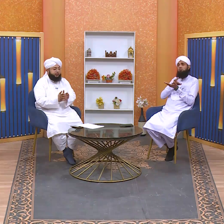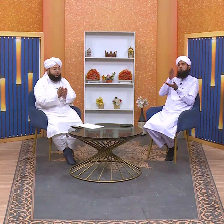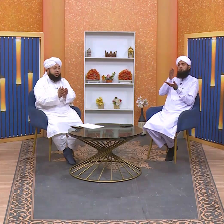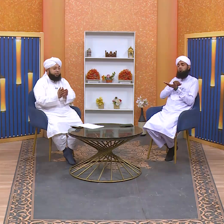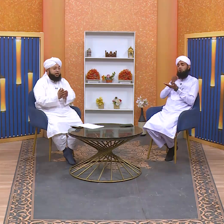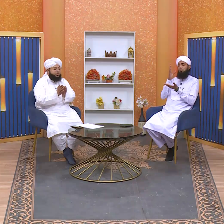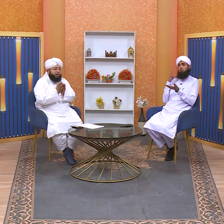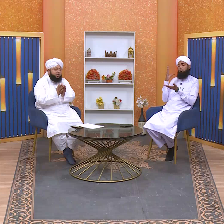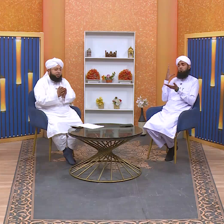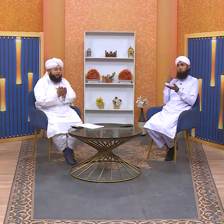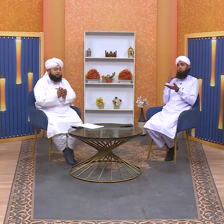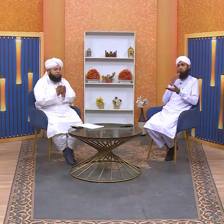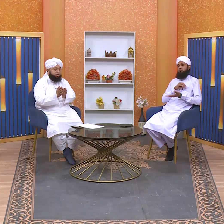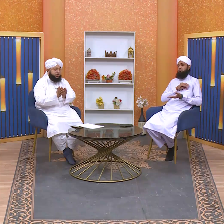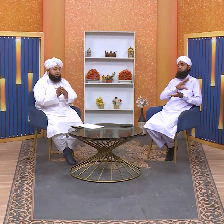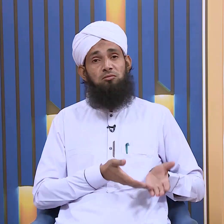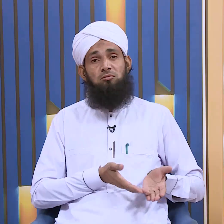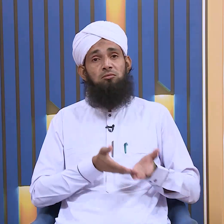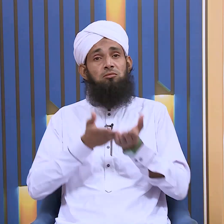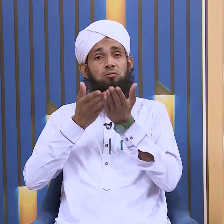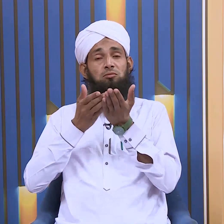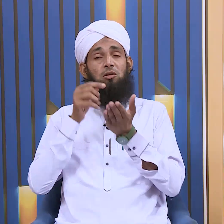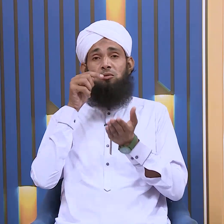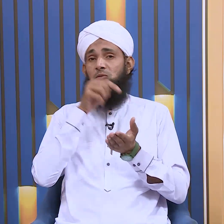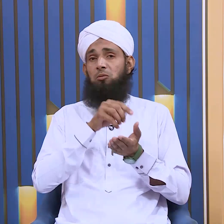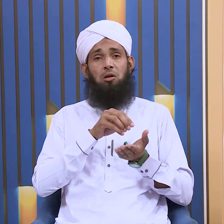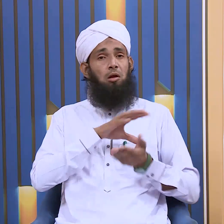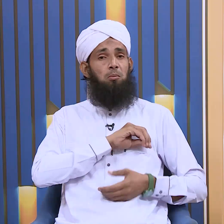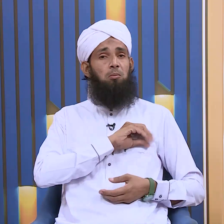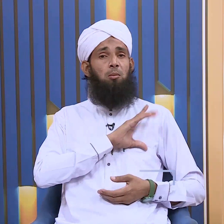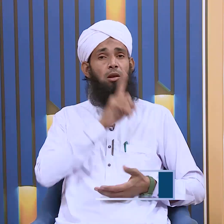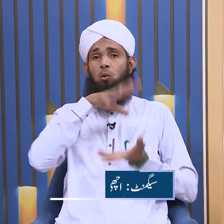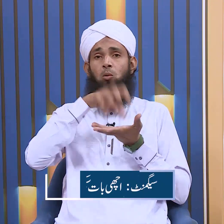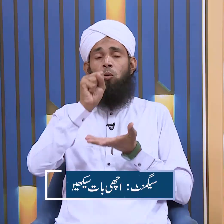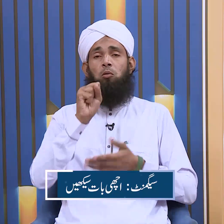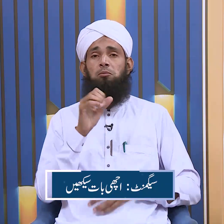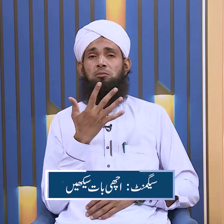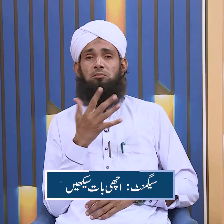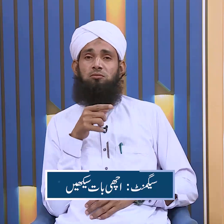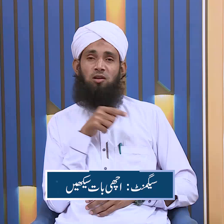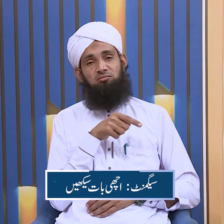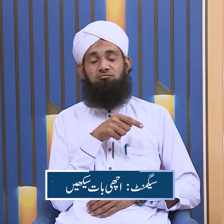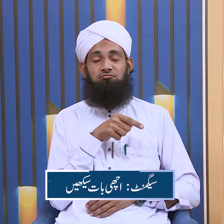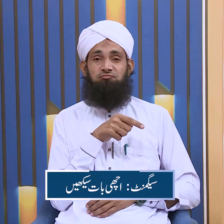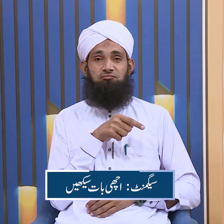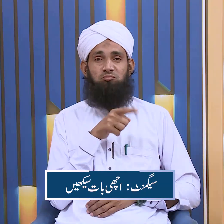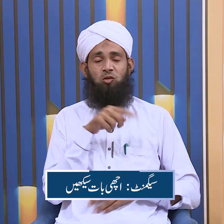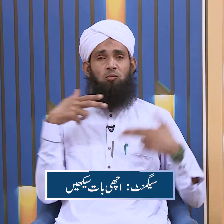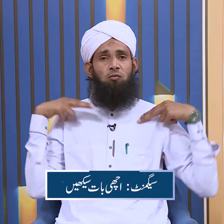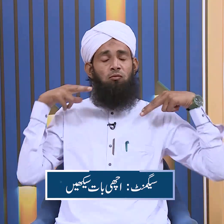اللہ پاک کی بارگاہ میں حاضر ہوتے، مگر اس کا کوئی بھی عمل مقبول نہ ہوتا۔ تو فرشتوں نے اس کے اعمال قبول